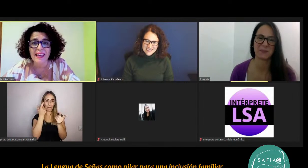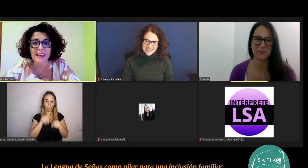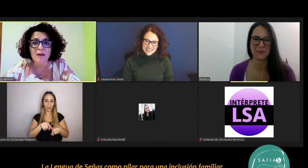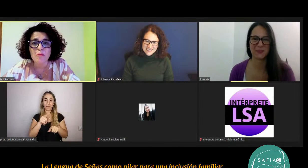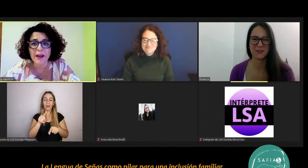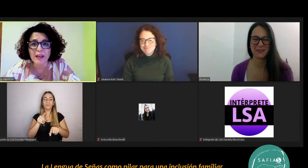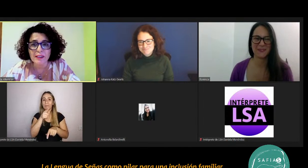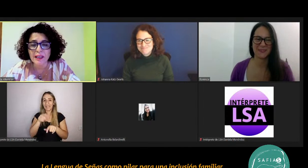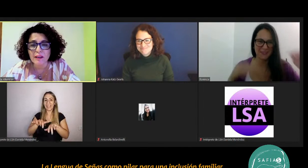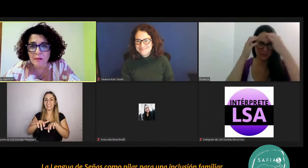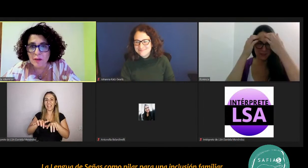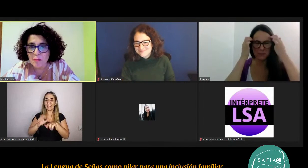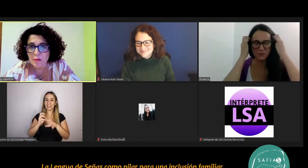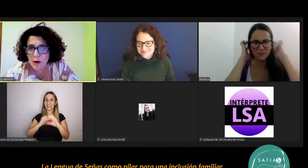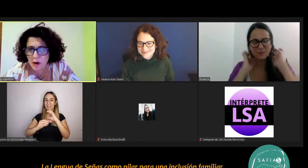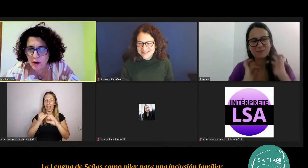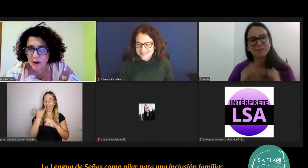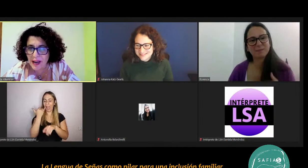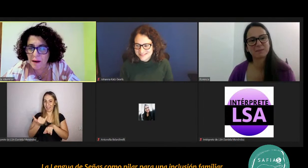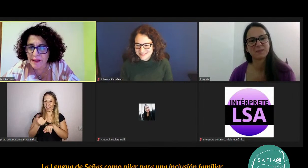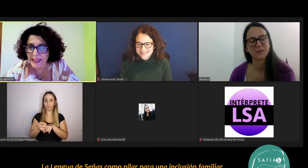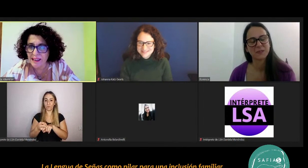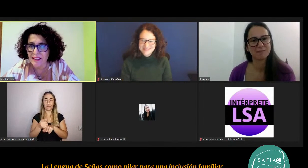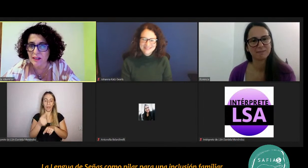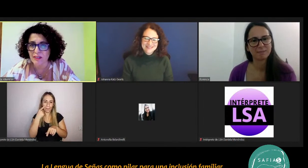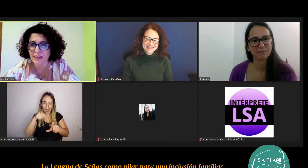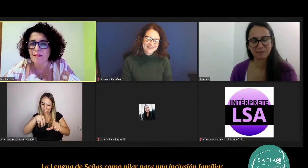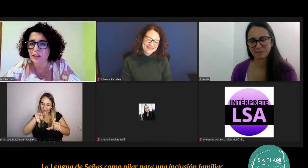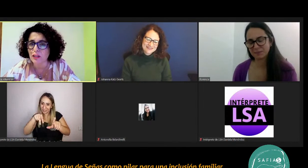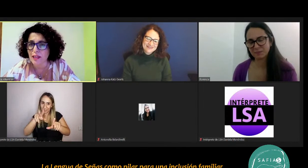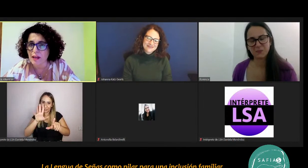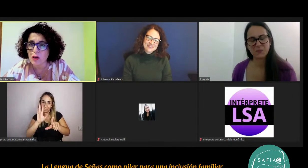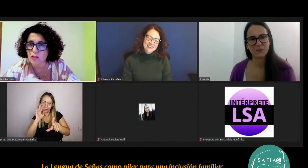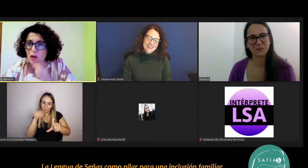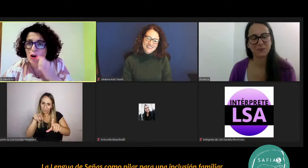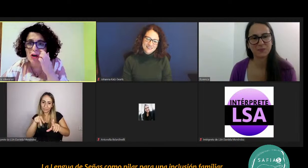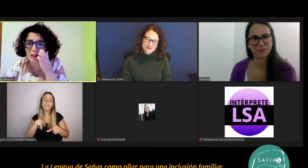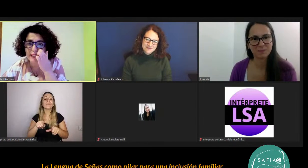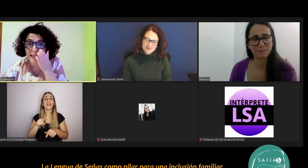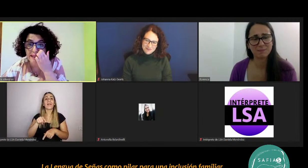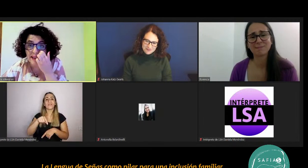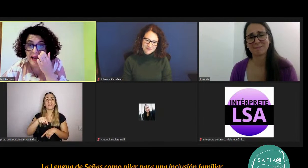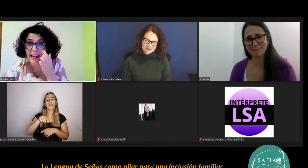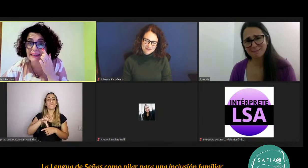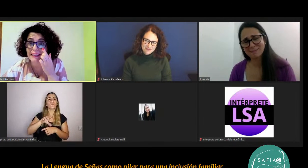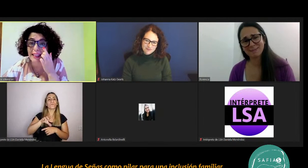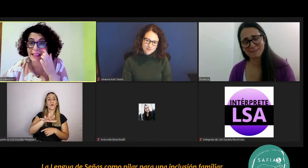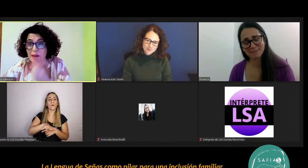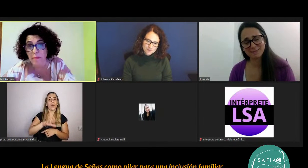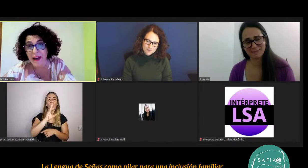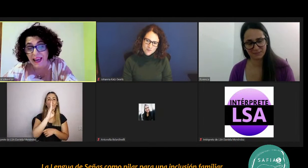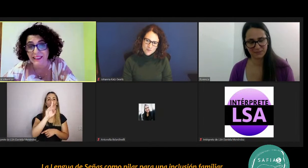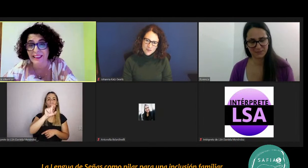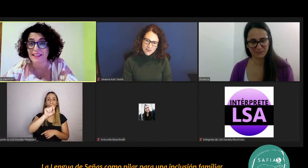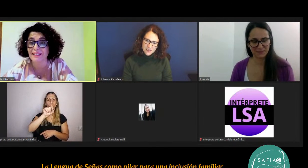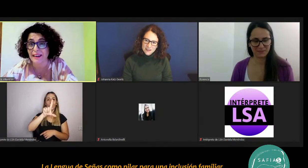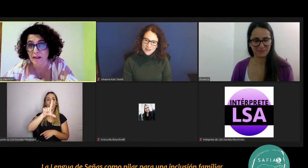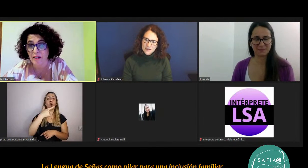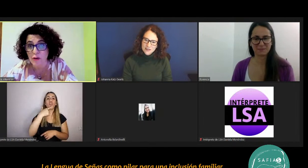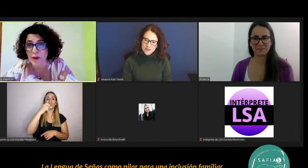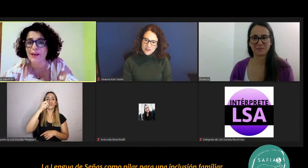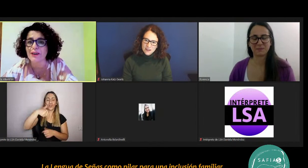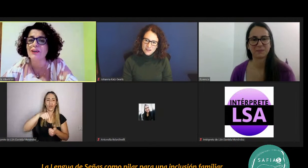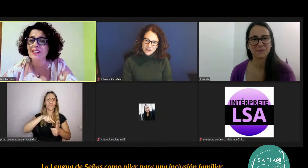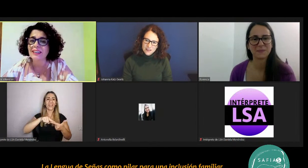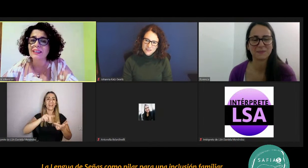Dale. Bueno, te contamos un poco, a ver, nos están hablando desde el Bolsón, desde Salta, desde España, desde Tierra